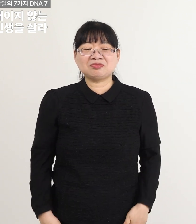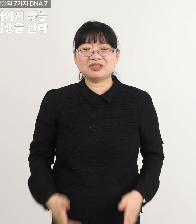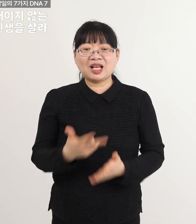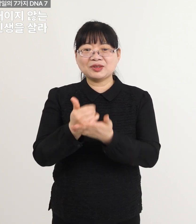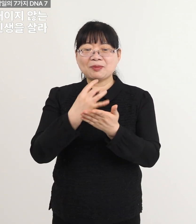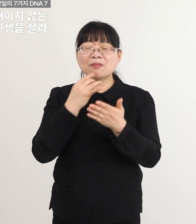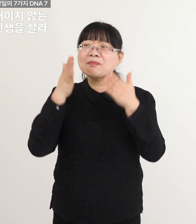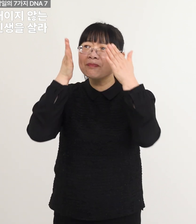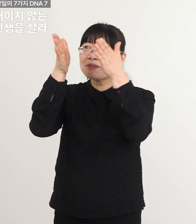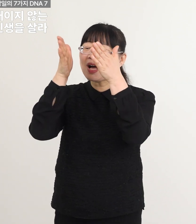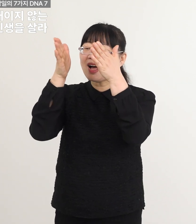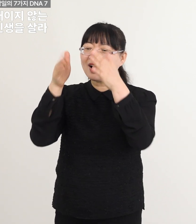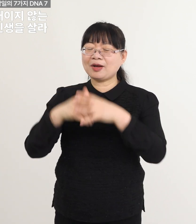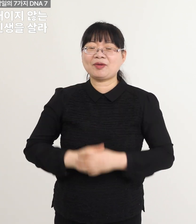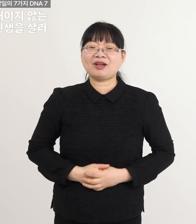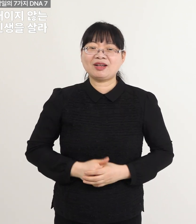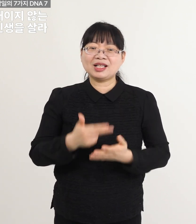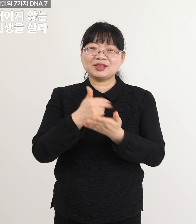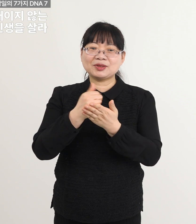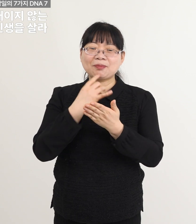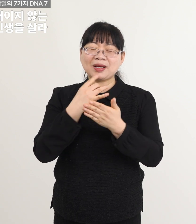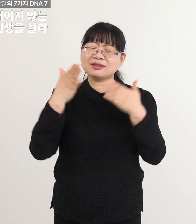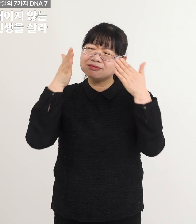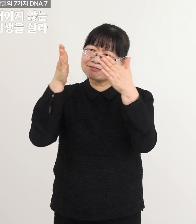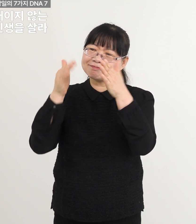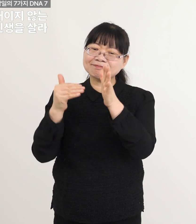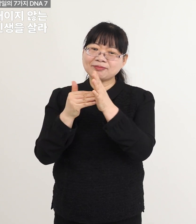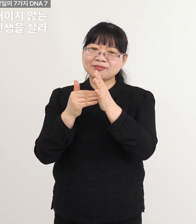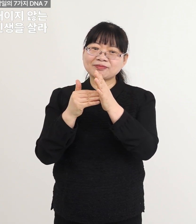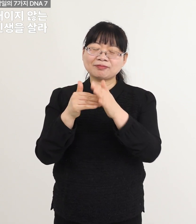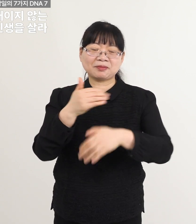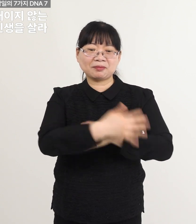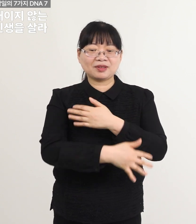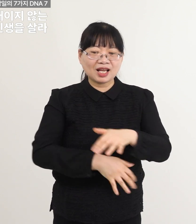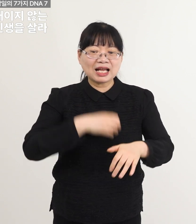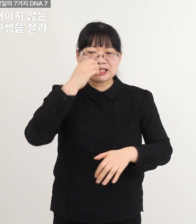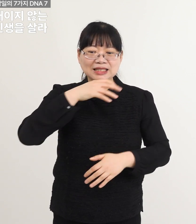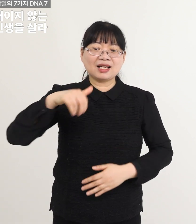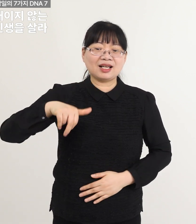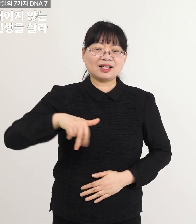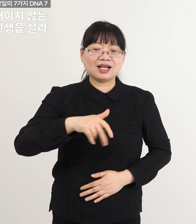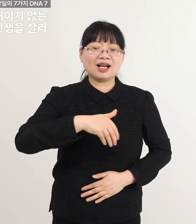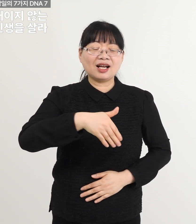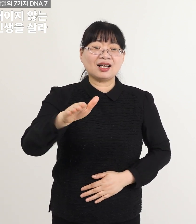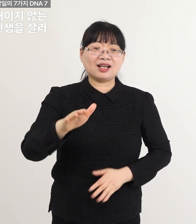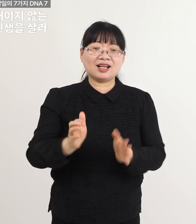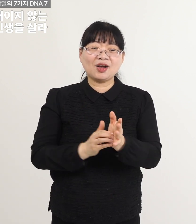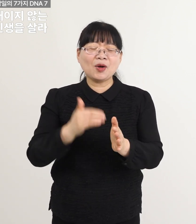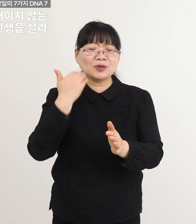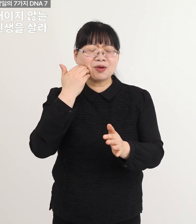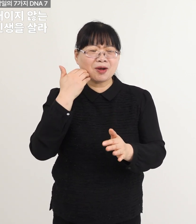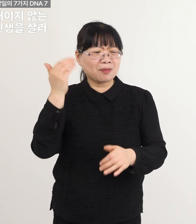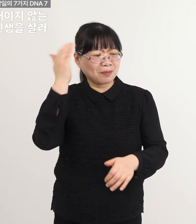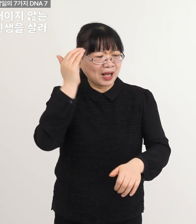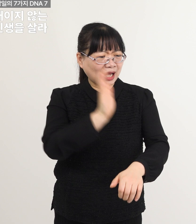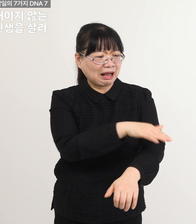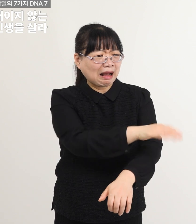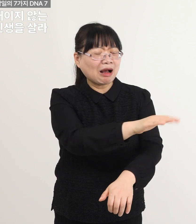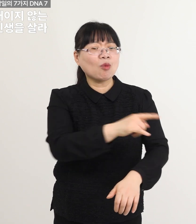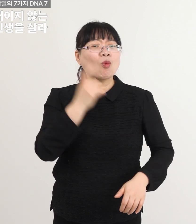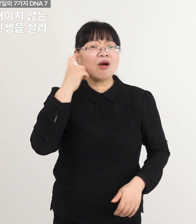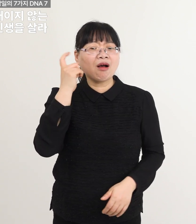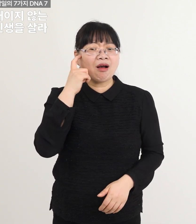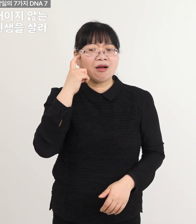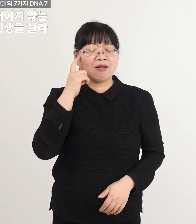주님만 바라보고 주님만 집중하고 그냥 툭툭 털고 그냥 가세요. 누가 옆에서 막 건드리면 왜 그래? 왜